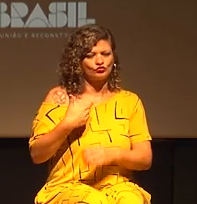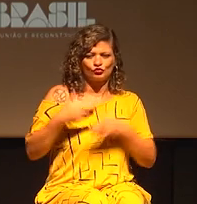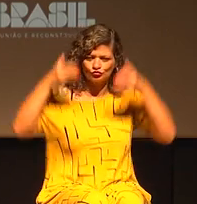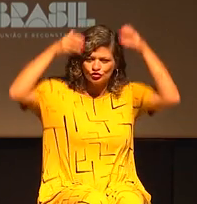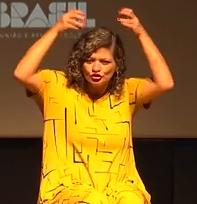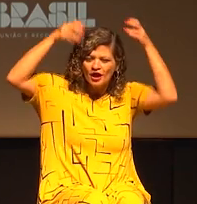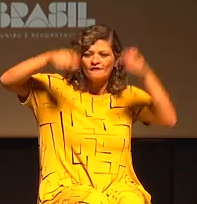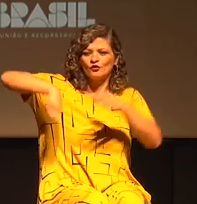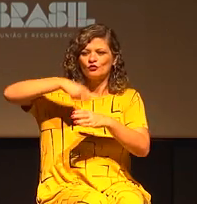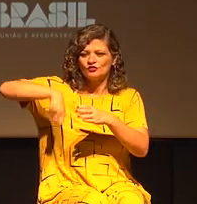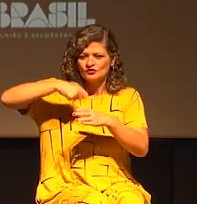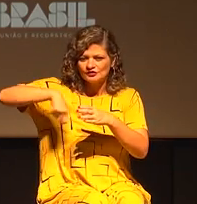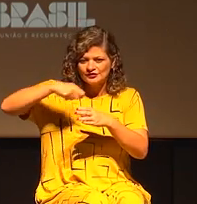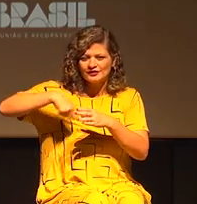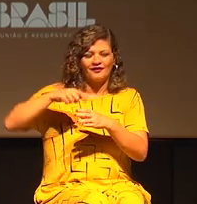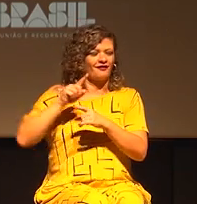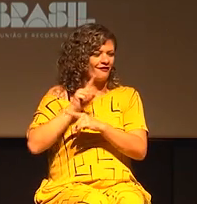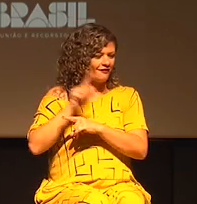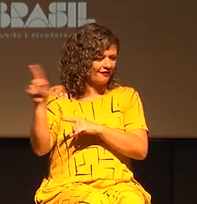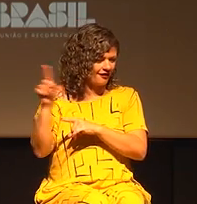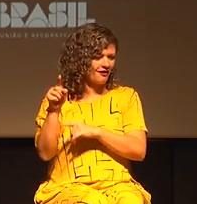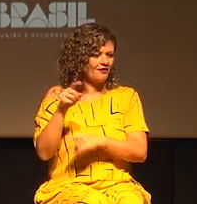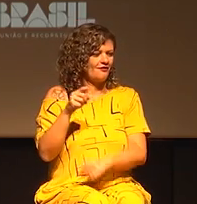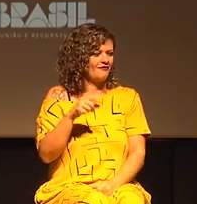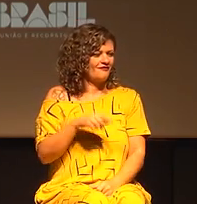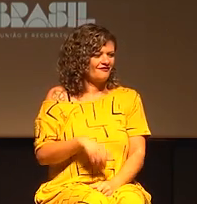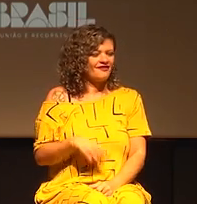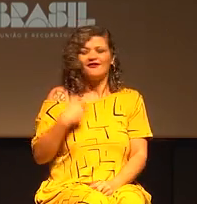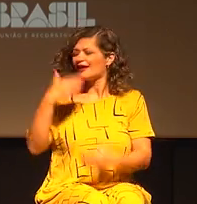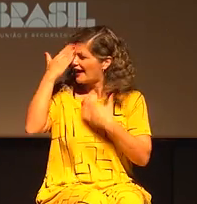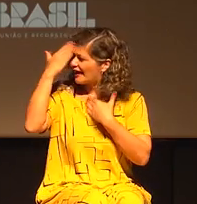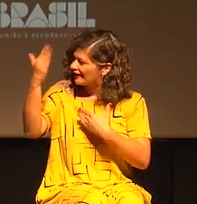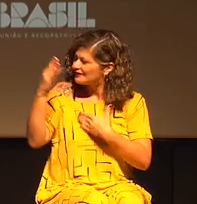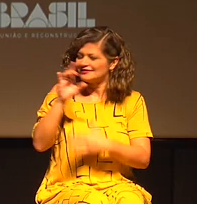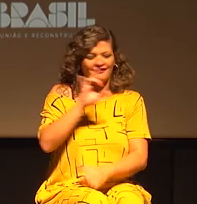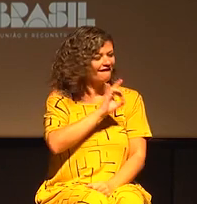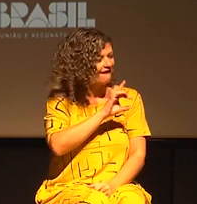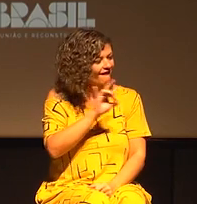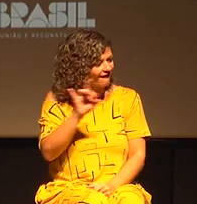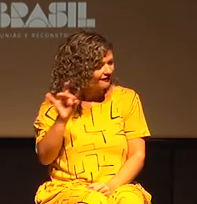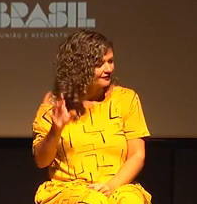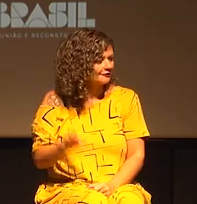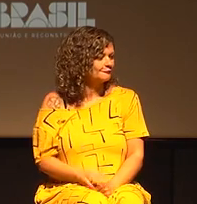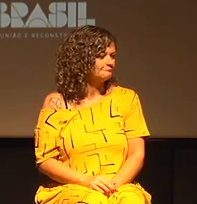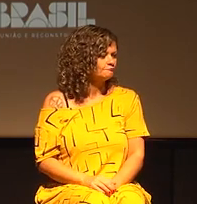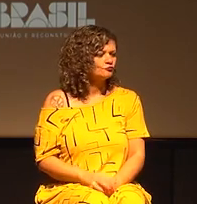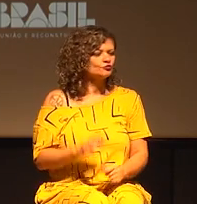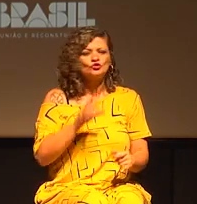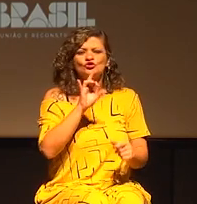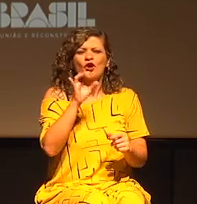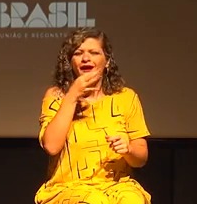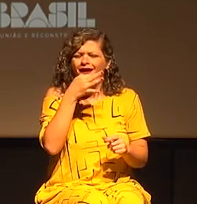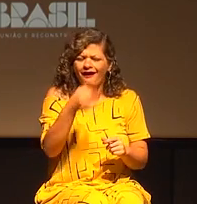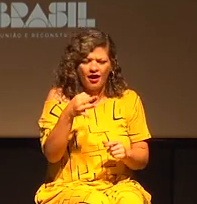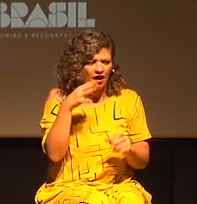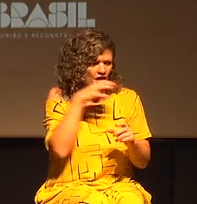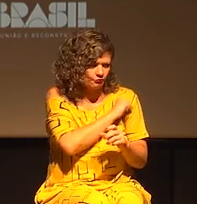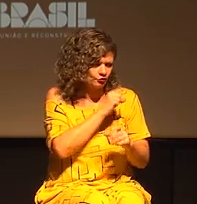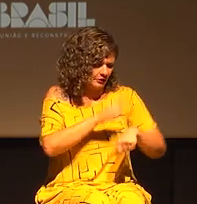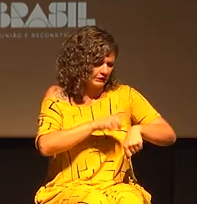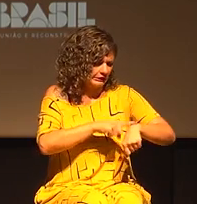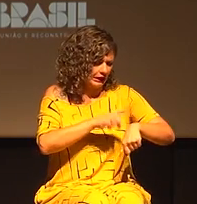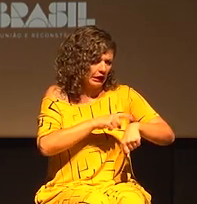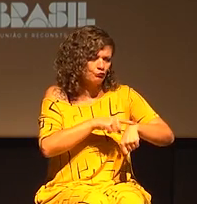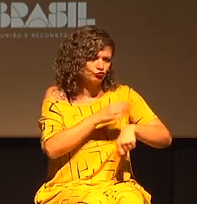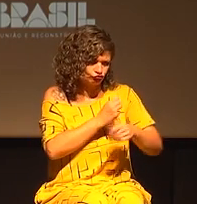mover elipa e eu quero agradecer aí né Leila Soninha e quero fazer um comentário rápido né porque a gente sabe que tá